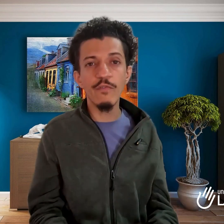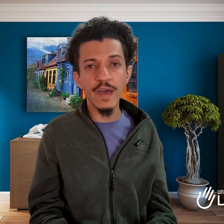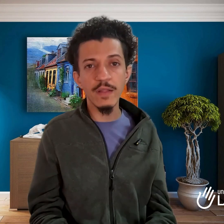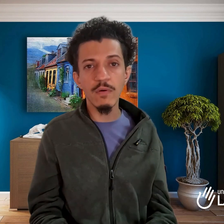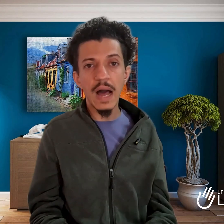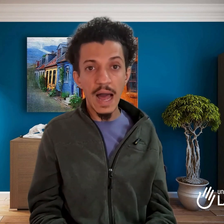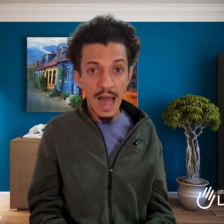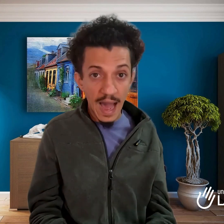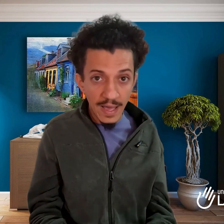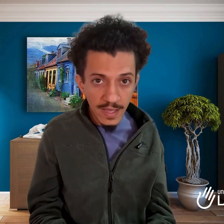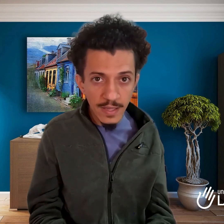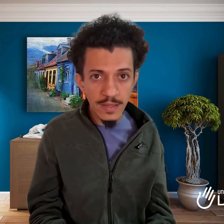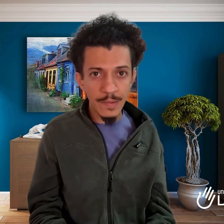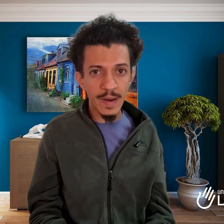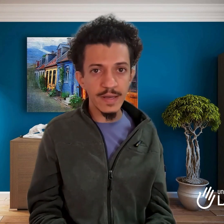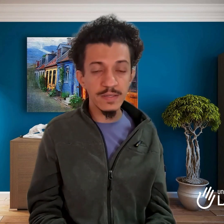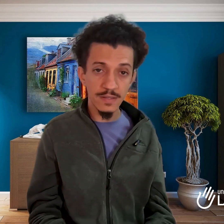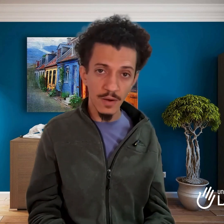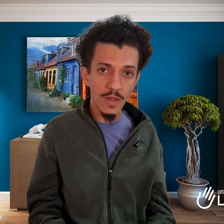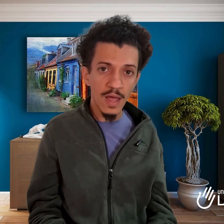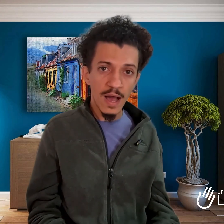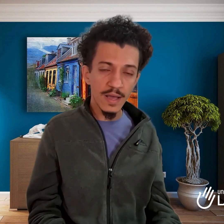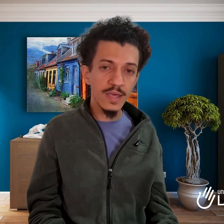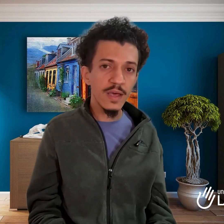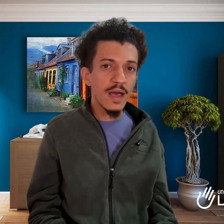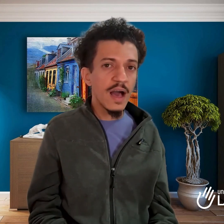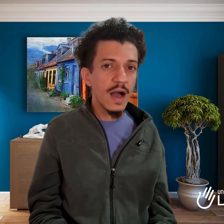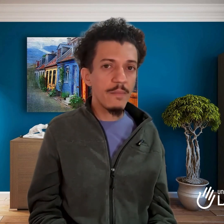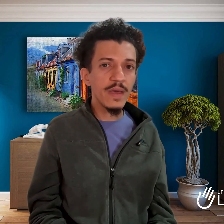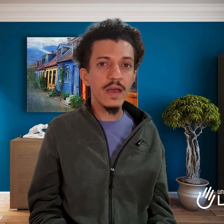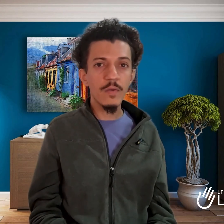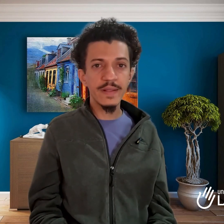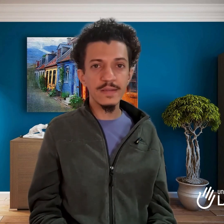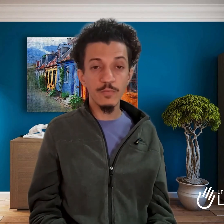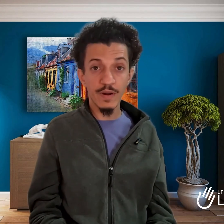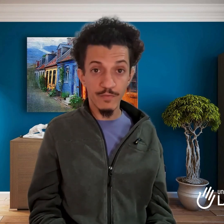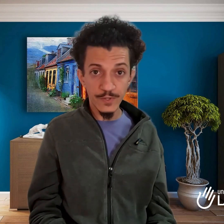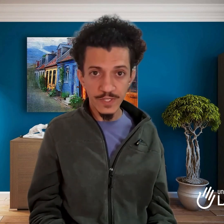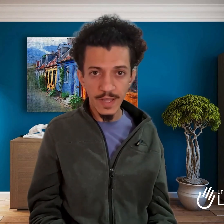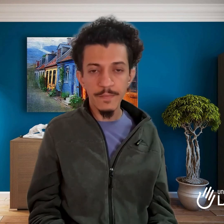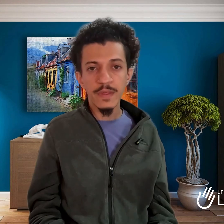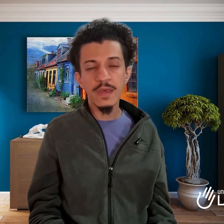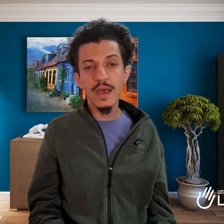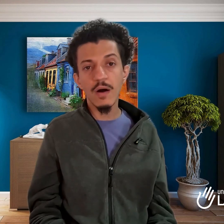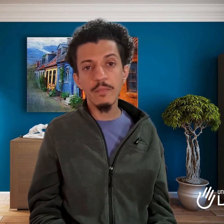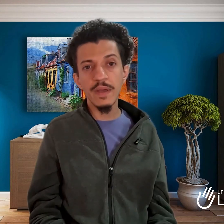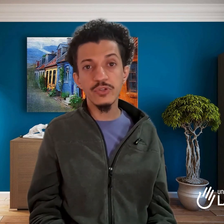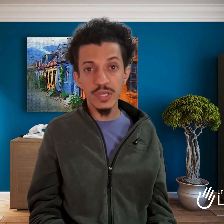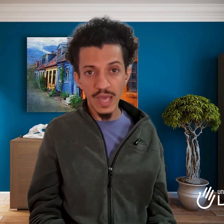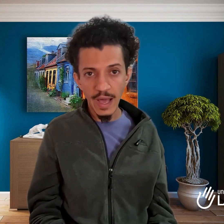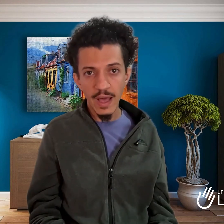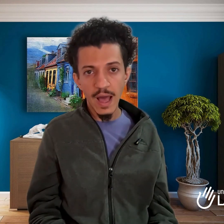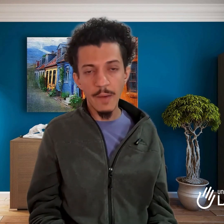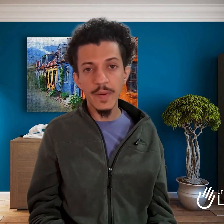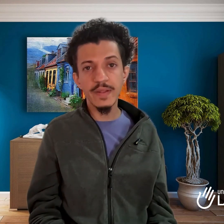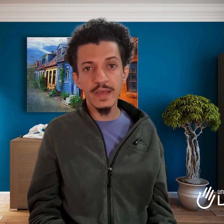desenvolvendo ainda mais. Então, aqui a minha recomendação para você que realmente quer aprender, quer